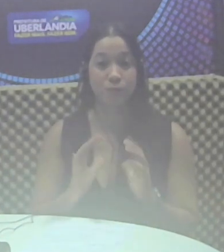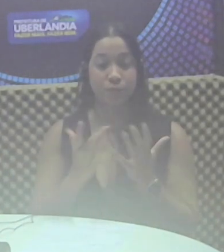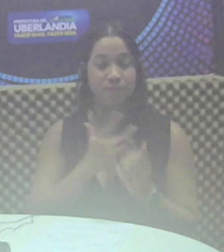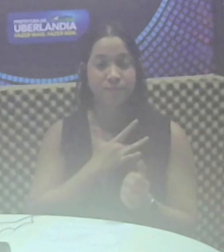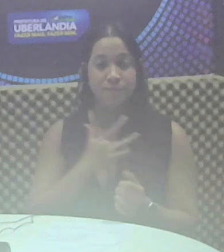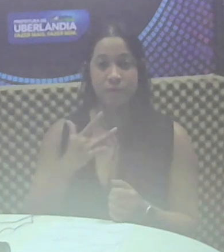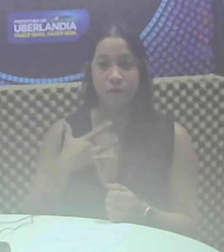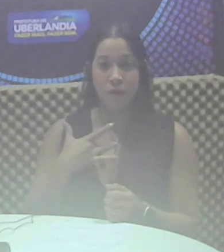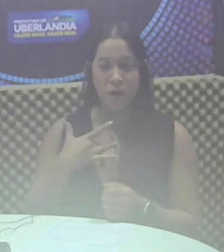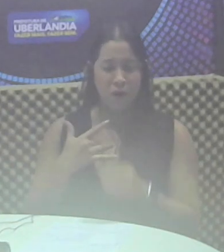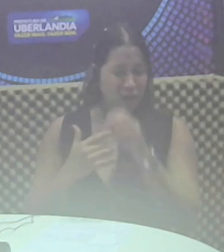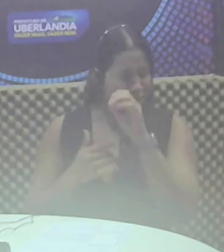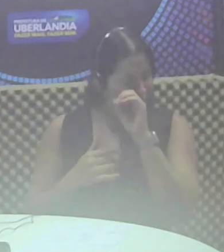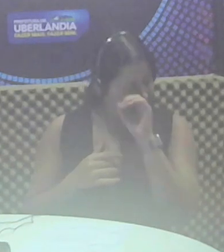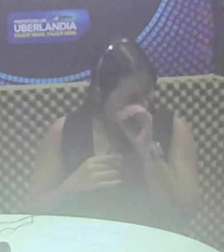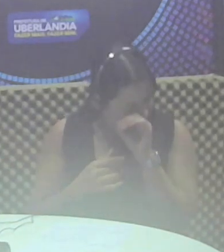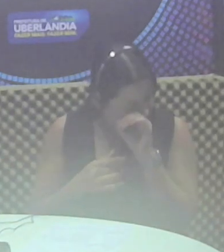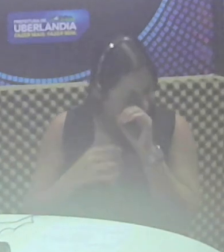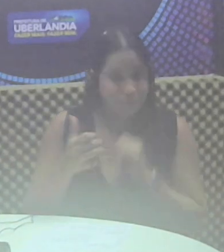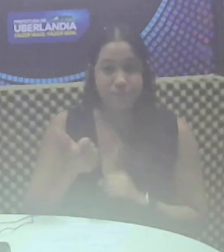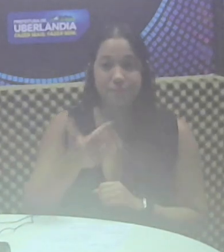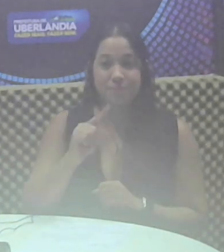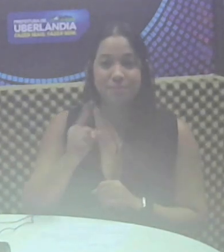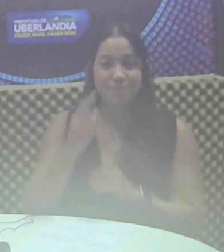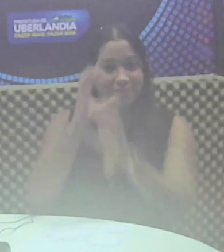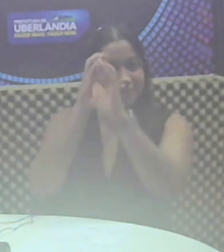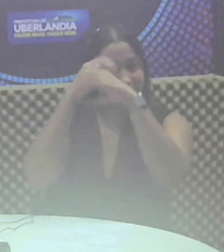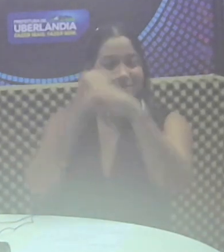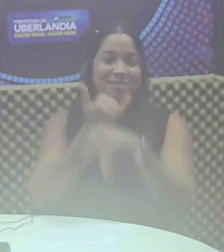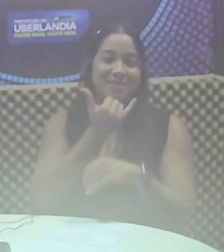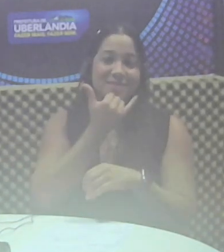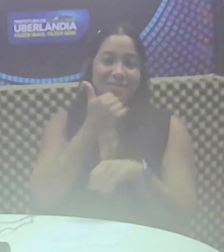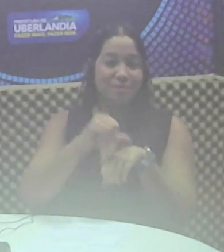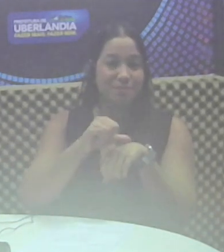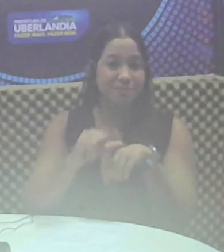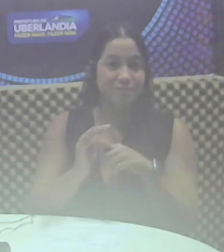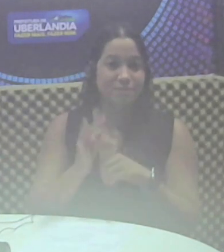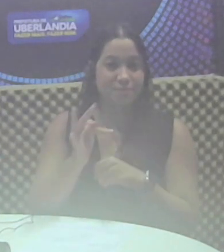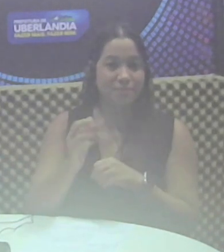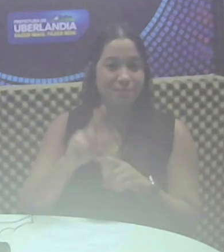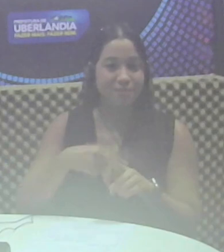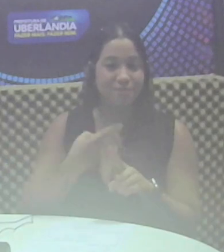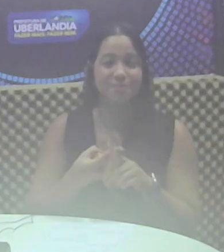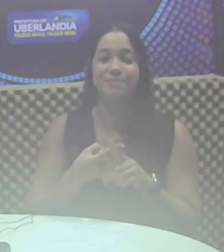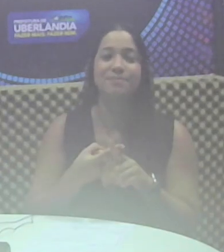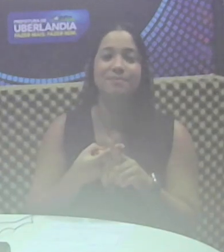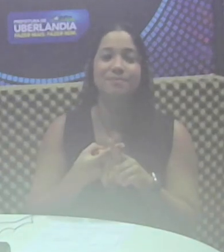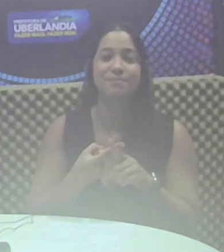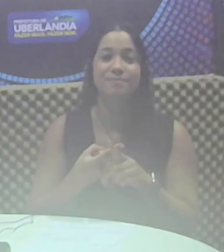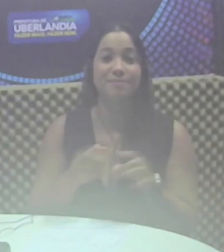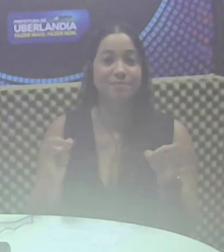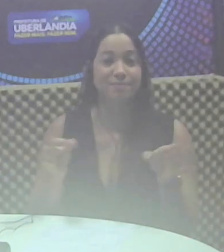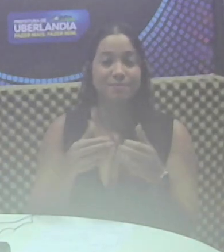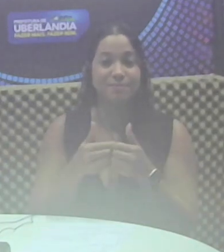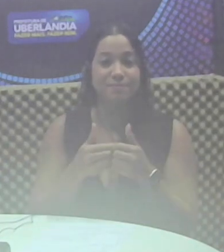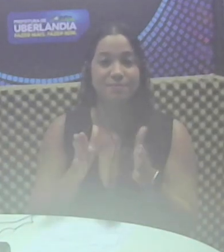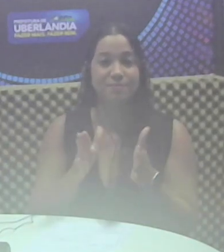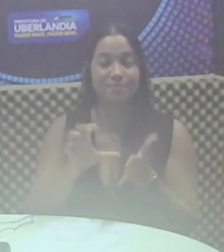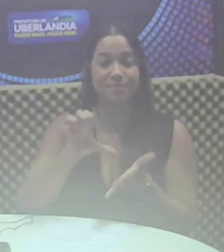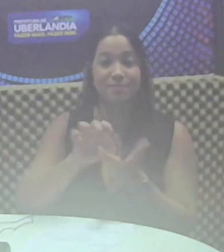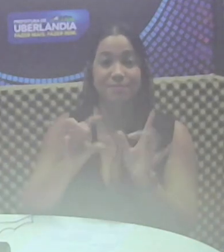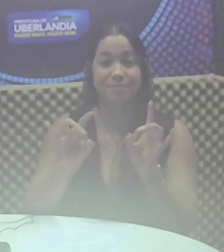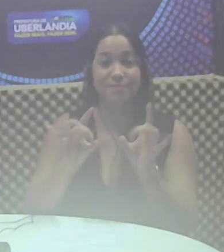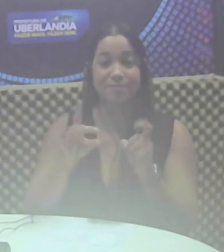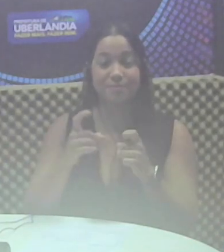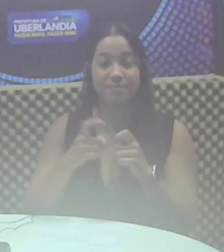saúde realizaram mais de 12 mil exames, cirurgias e em breve tem mais. Acabou de inaugurar o Centro de